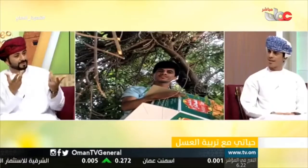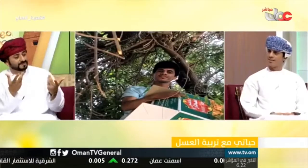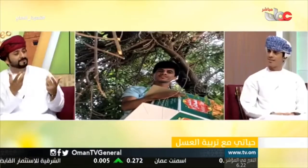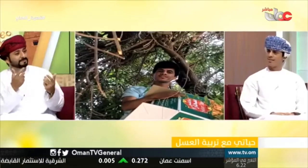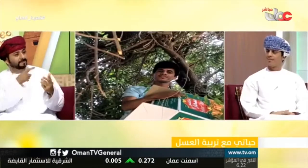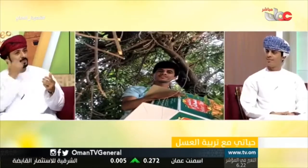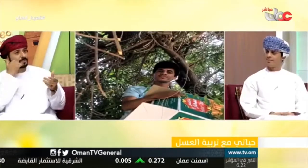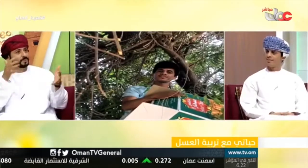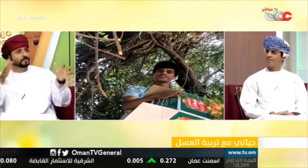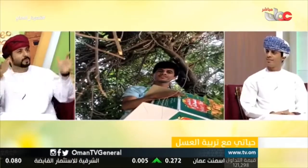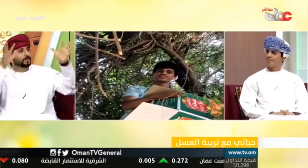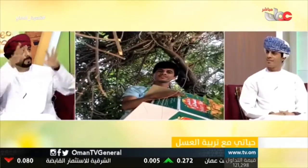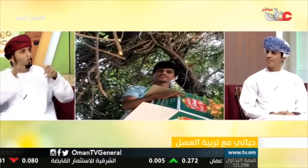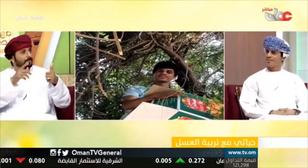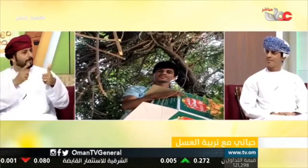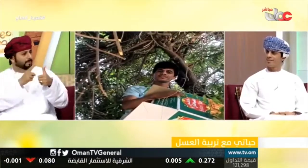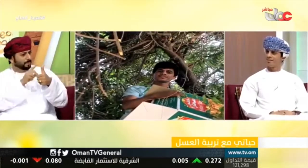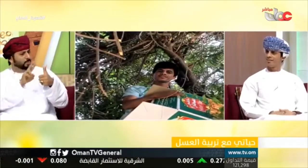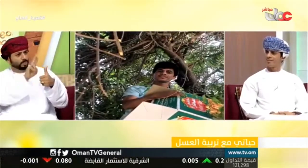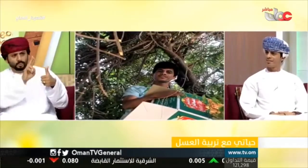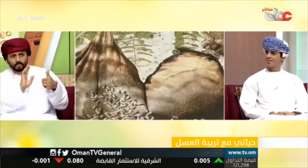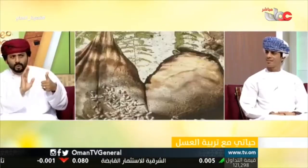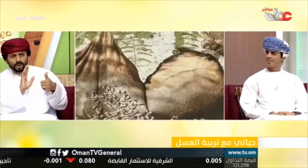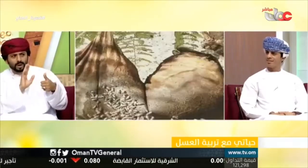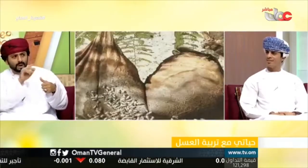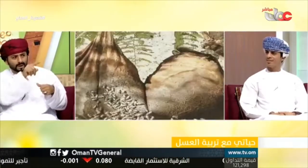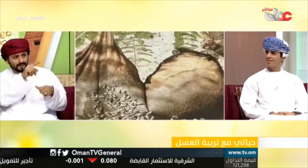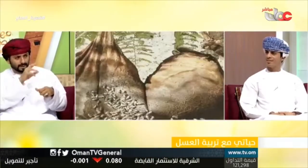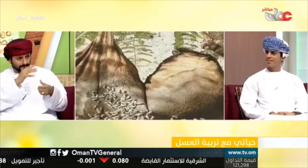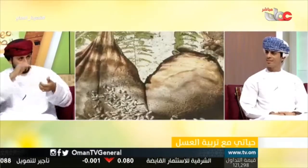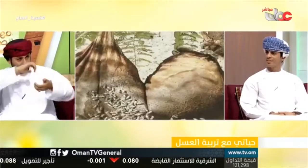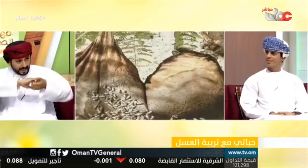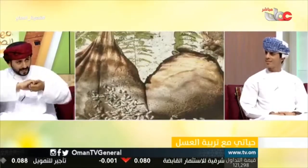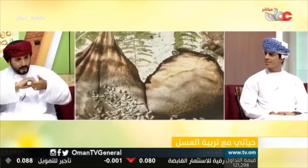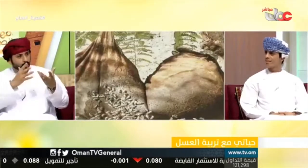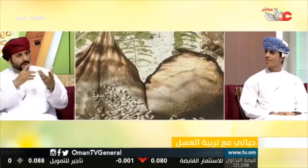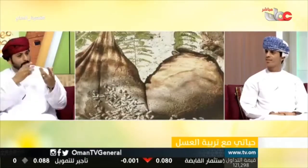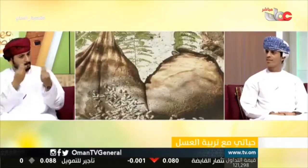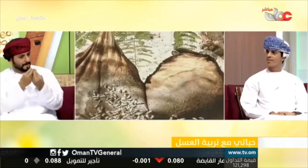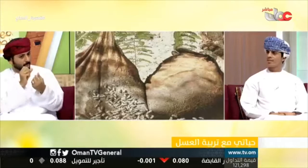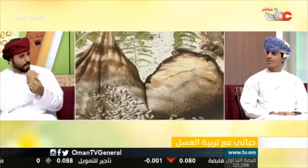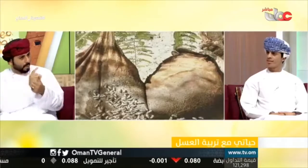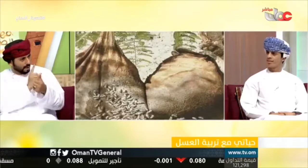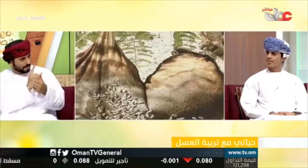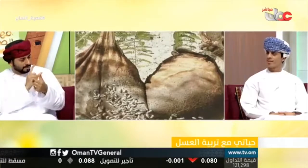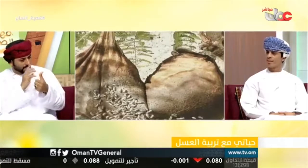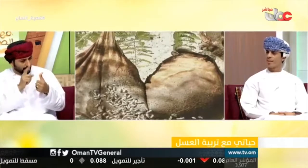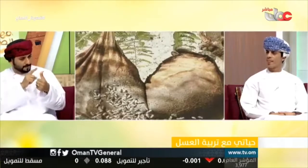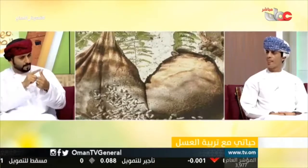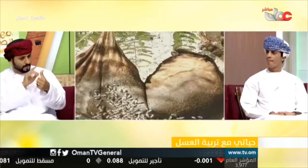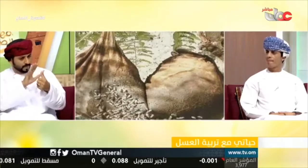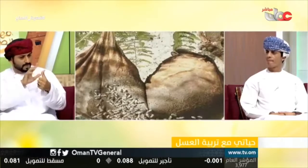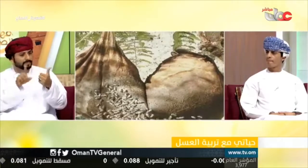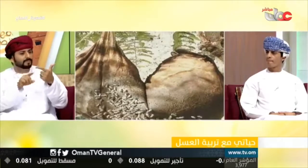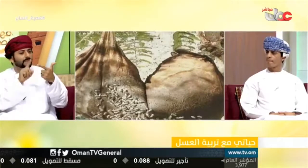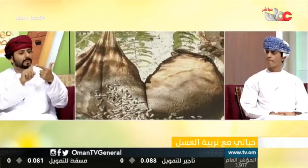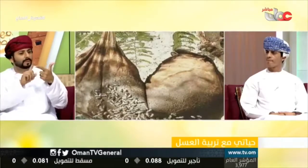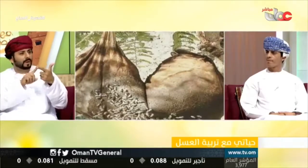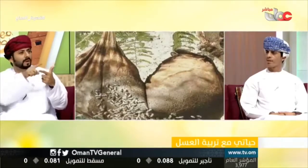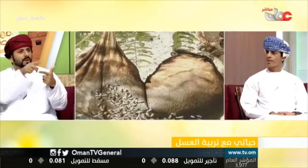يعني يعني الأشجار تعرفها أنت، هل معك أحد من أصدقائك وحدك؟ أو